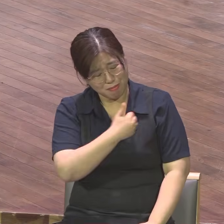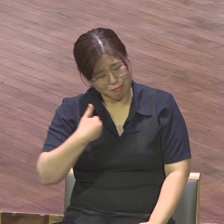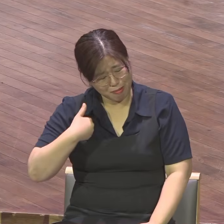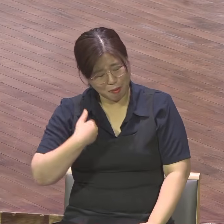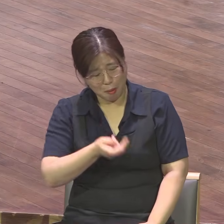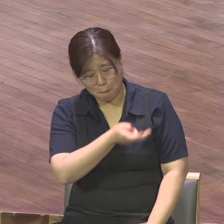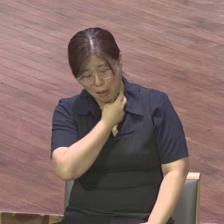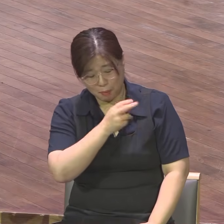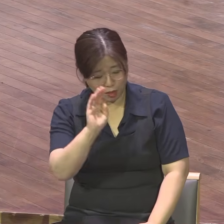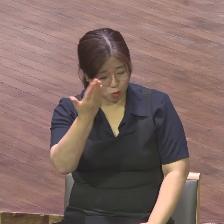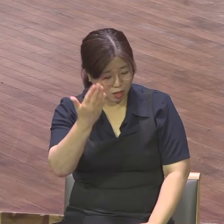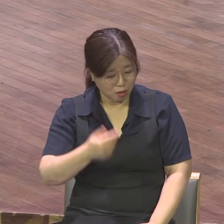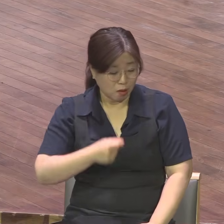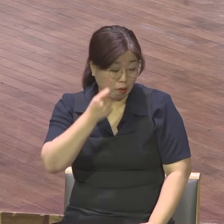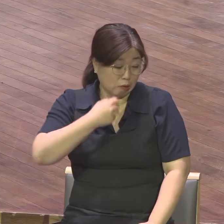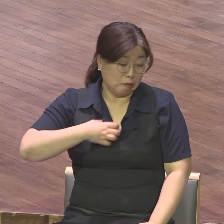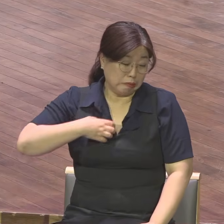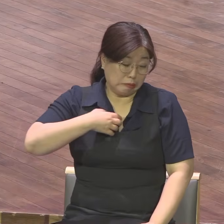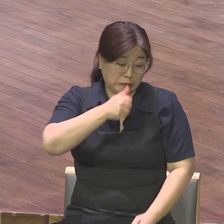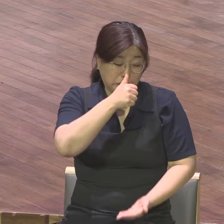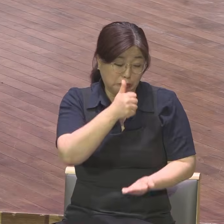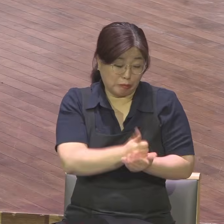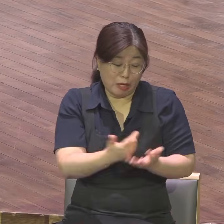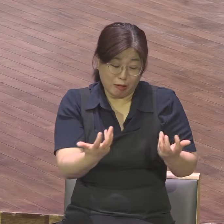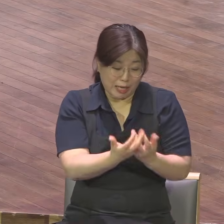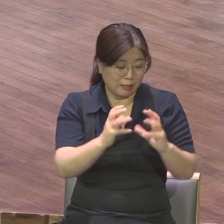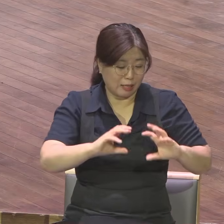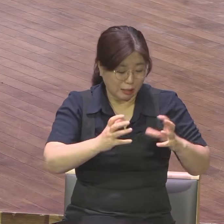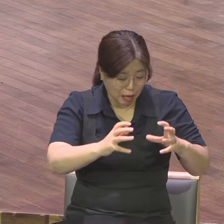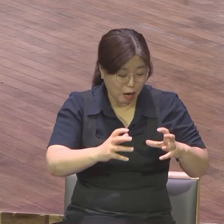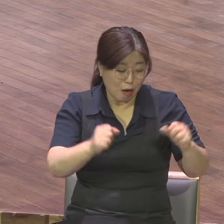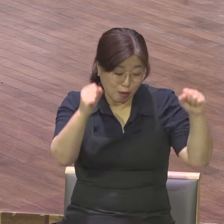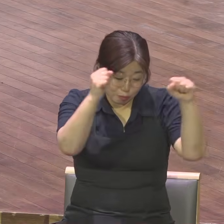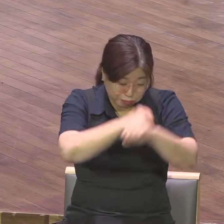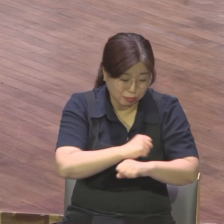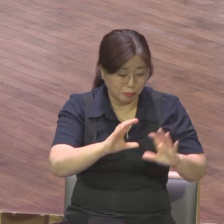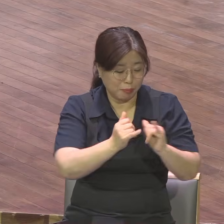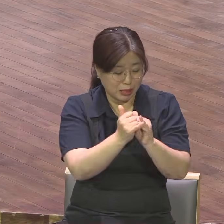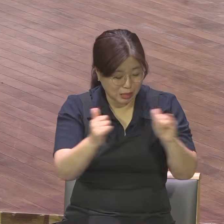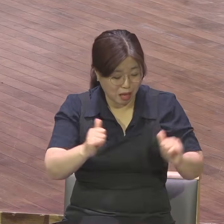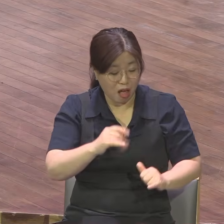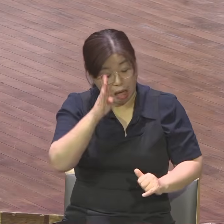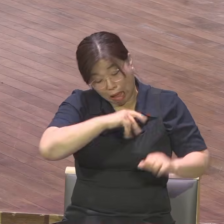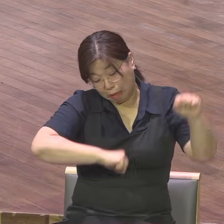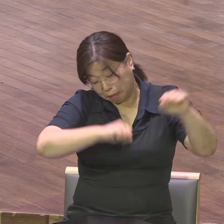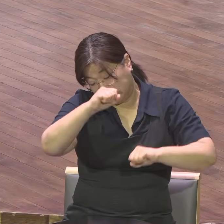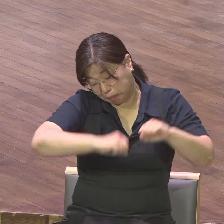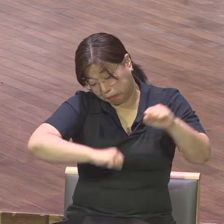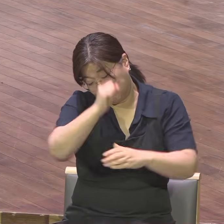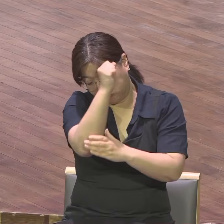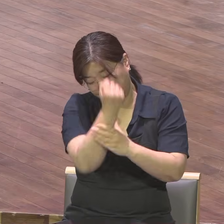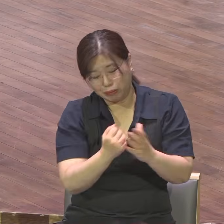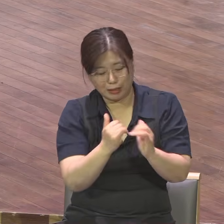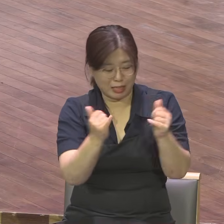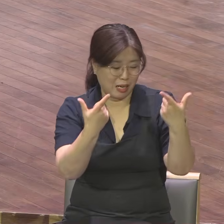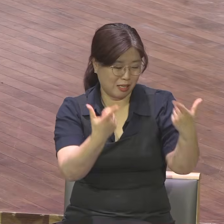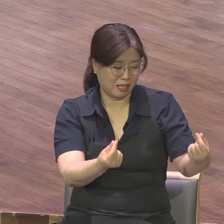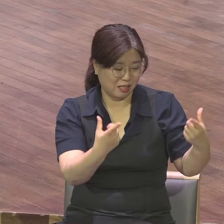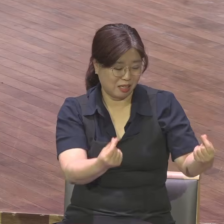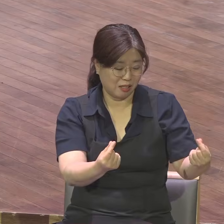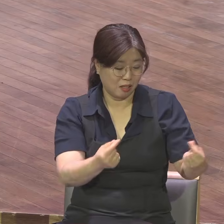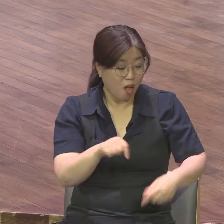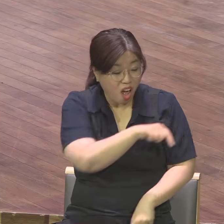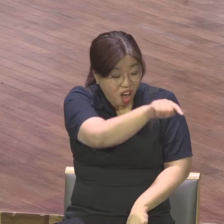슬프다 범죄한 나라요 허물진 백성이요 행악의 종자요 행위가 부패한 자식이로다. 그들의 여호와를 버리며